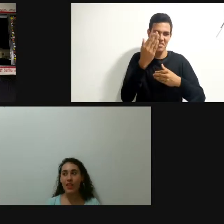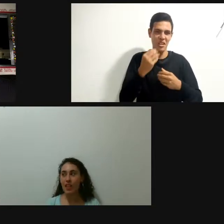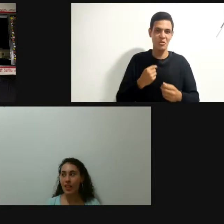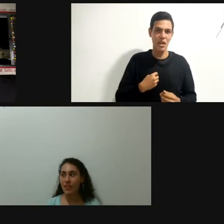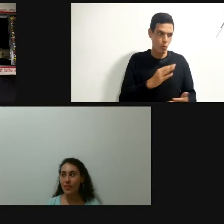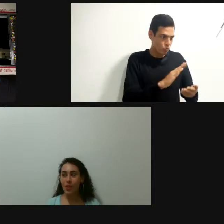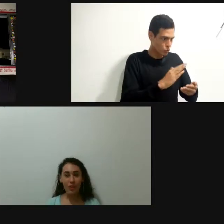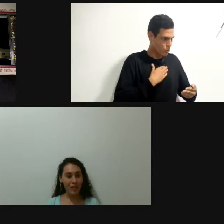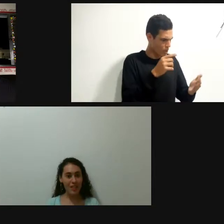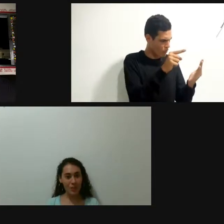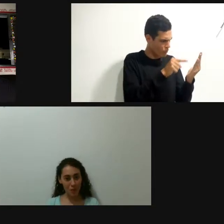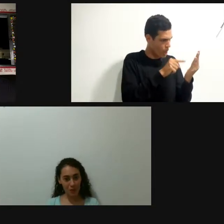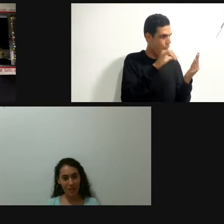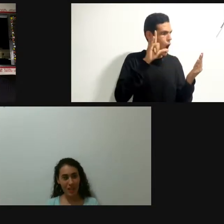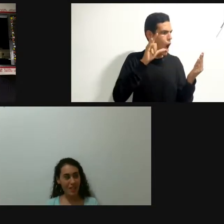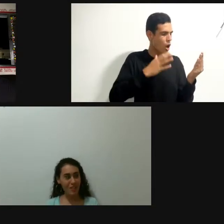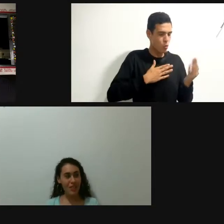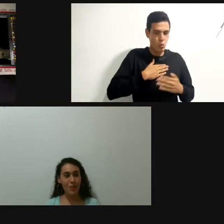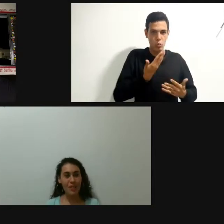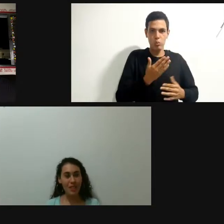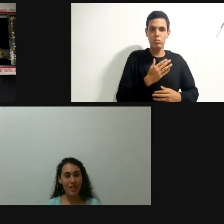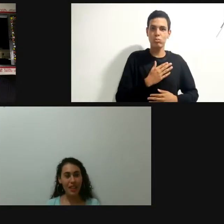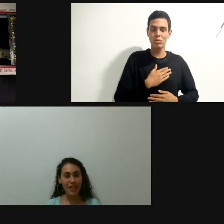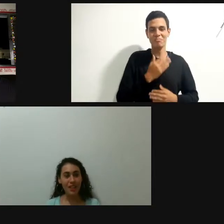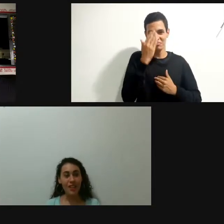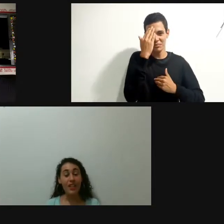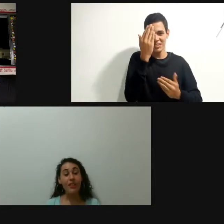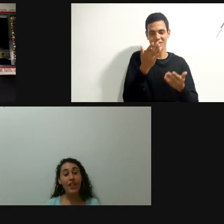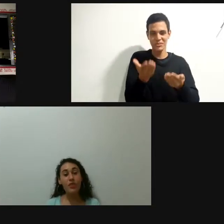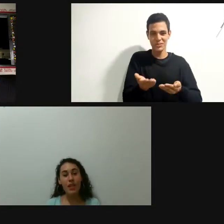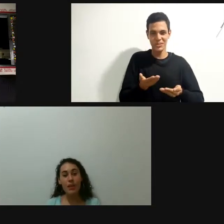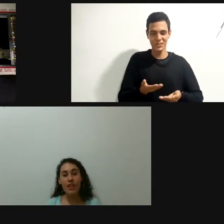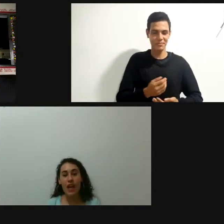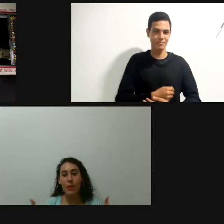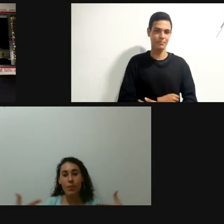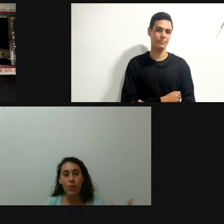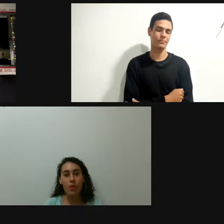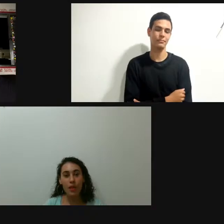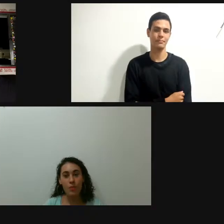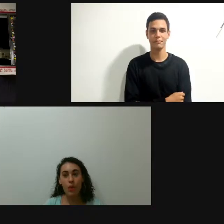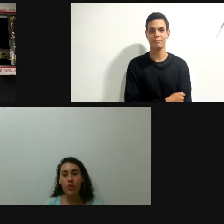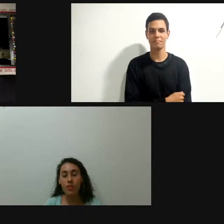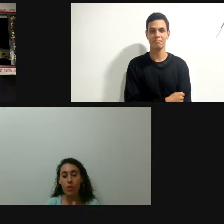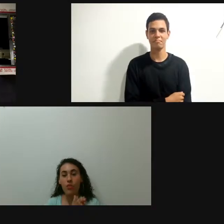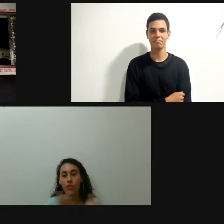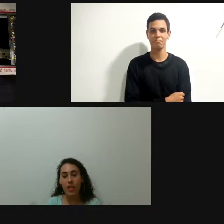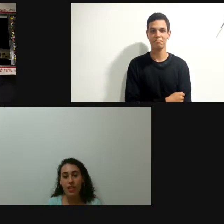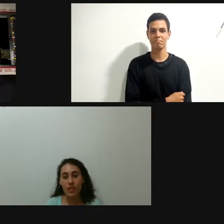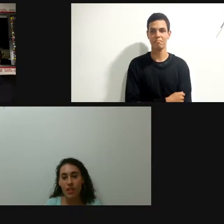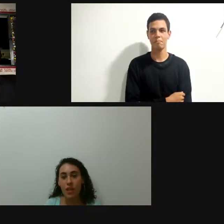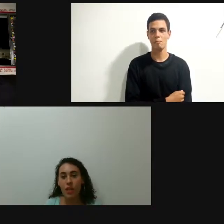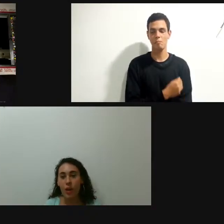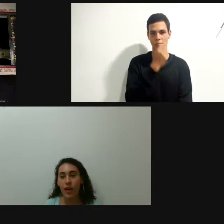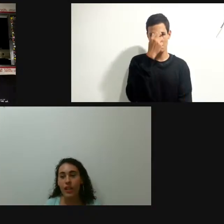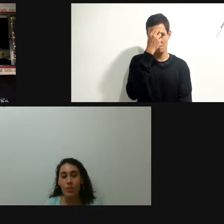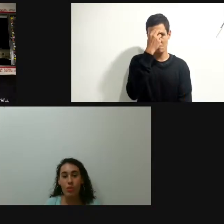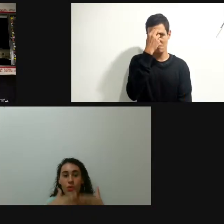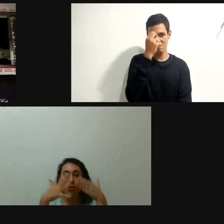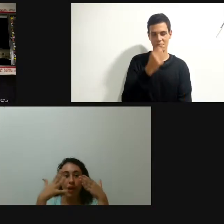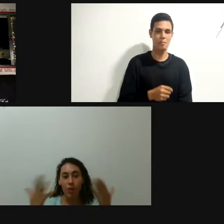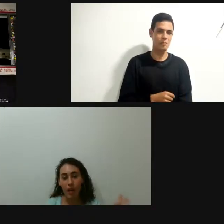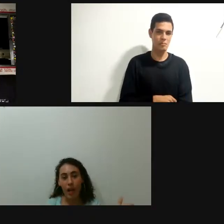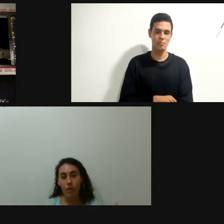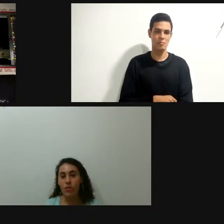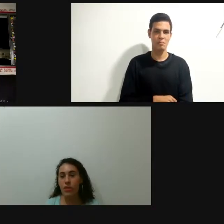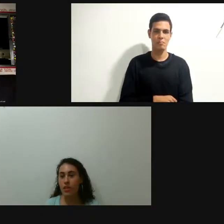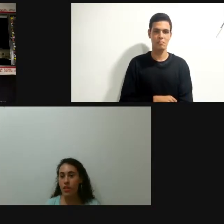ia vir outras oportunidades depois daquela. Na verdade, eu sabia que ia abrir muito mais portas, como fez, que eu agradeço muito